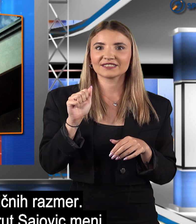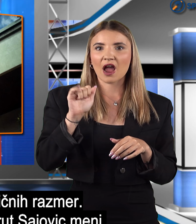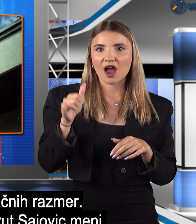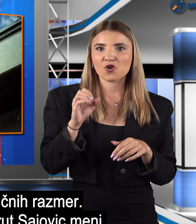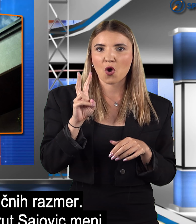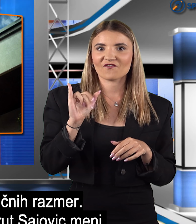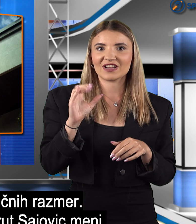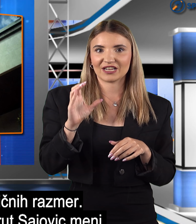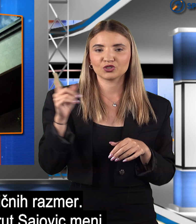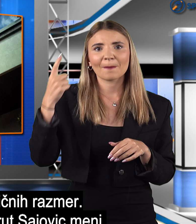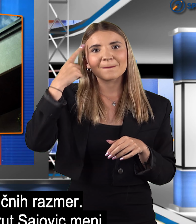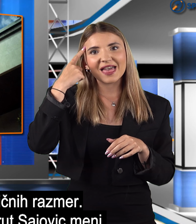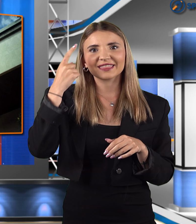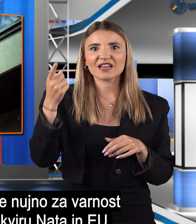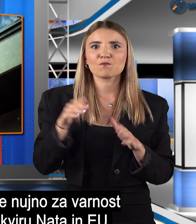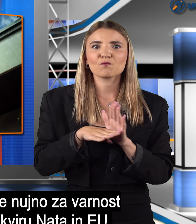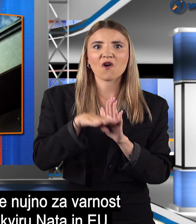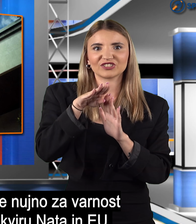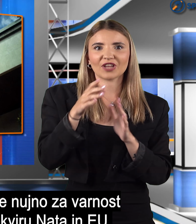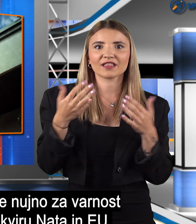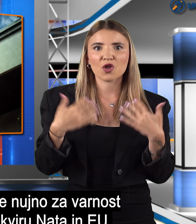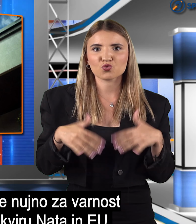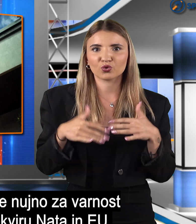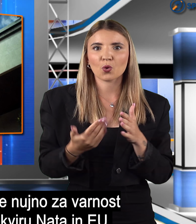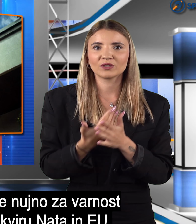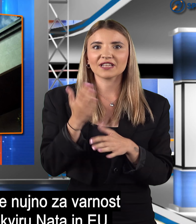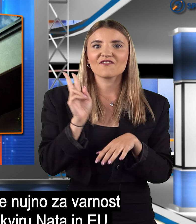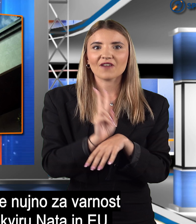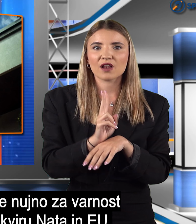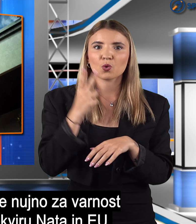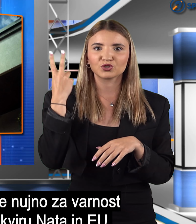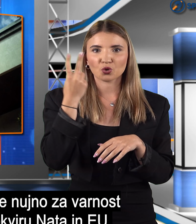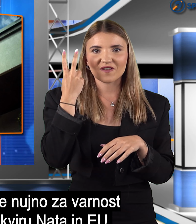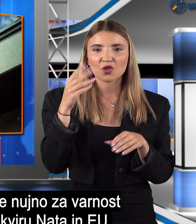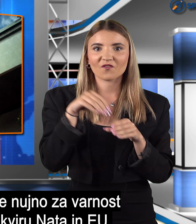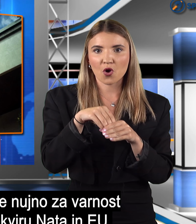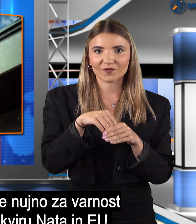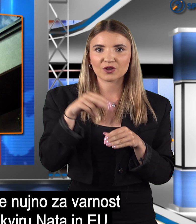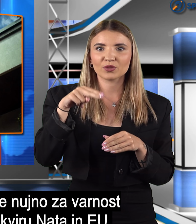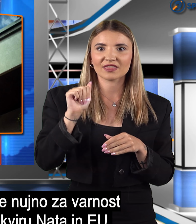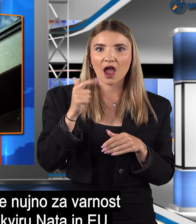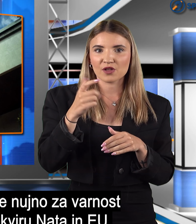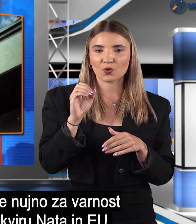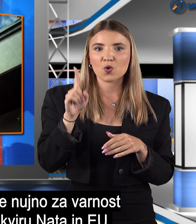meni, da je povišanje nujno za varnost Slovenije v okviru NATO in Evropske unije.